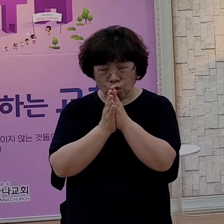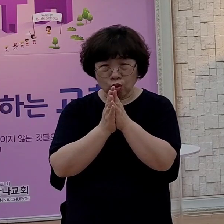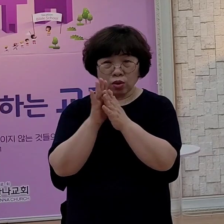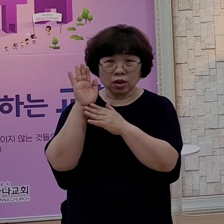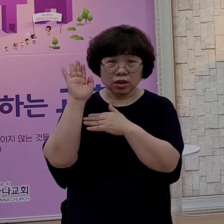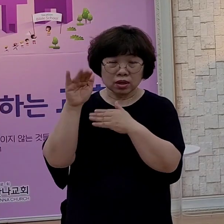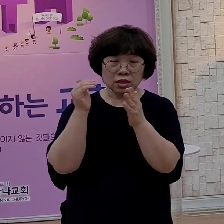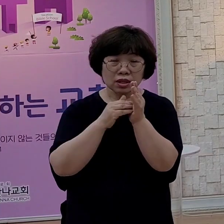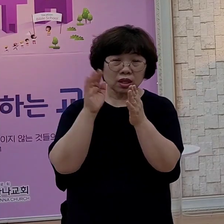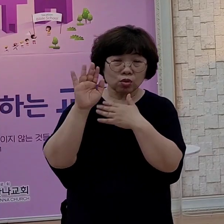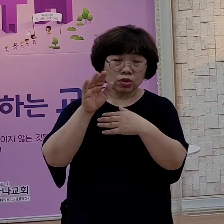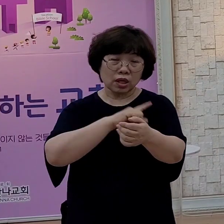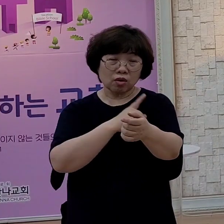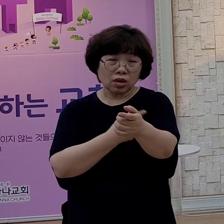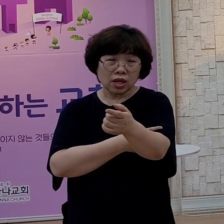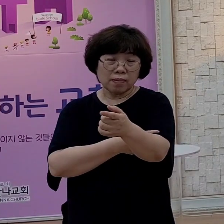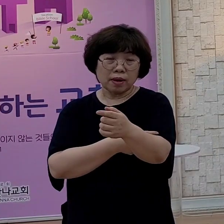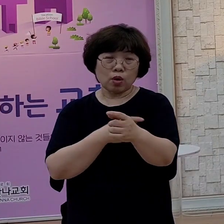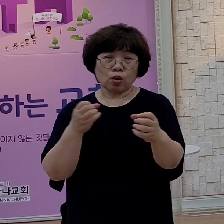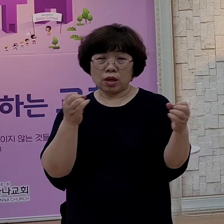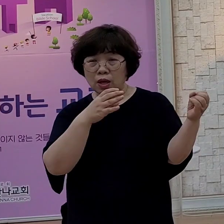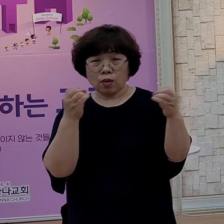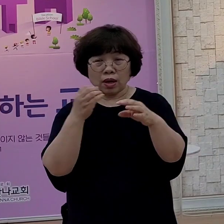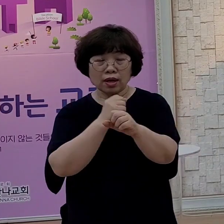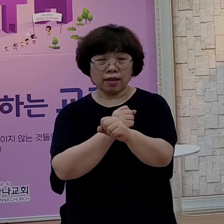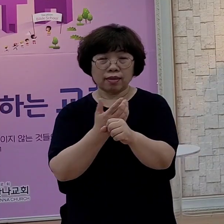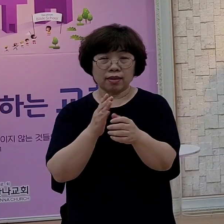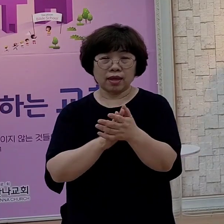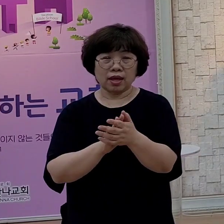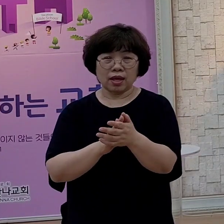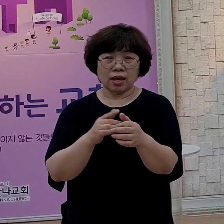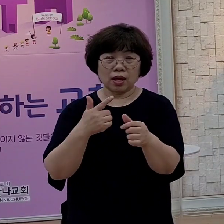우리 권사님하고 얘기하다가 우리 보산나교회